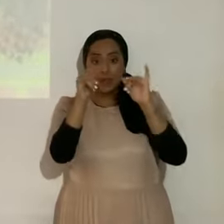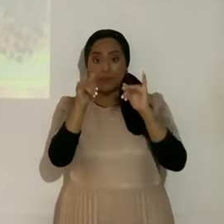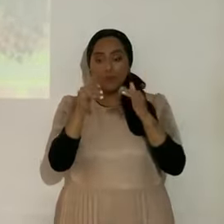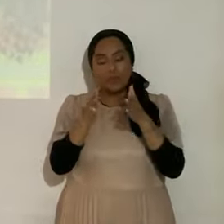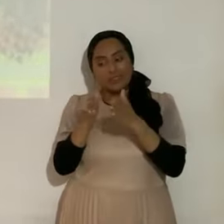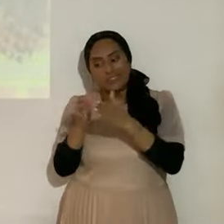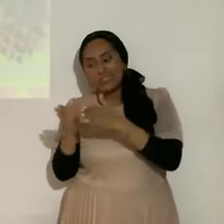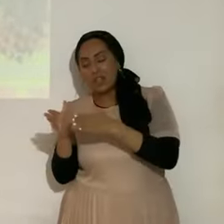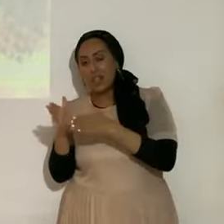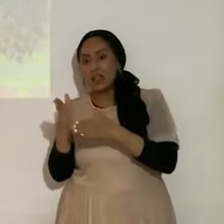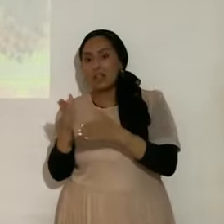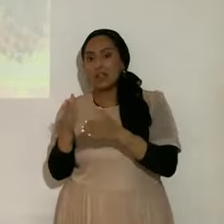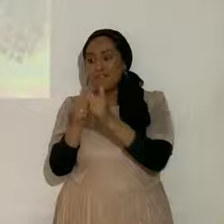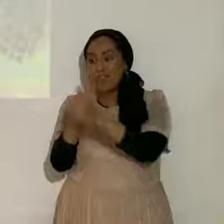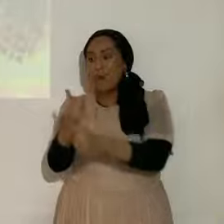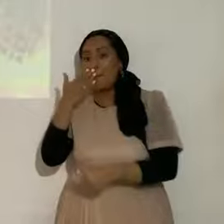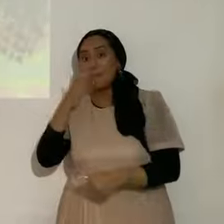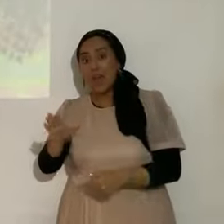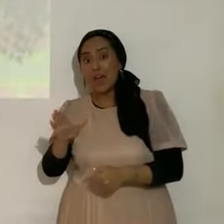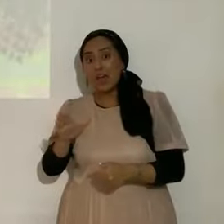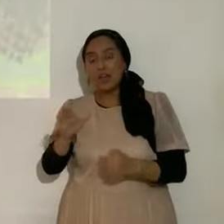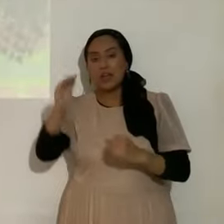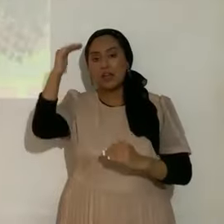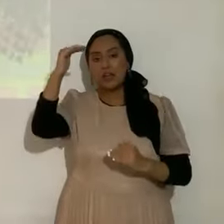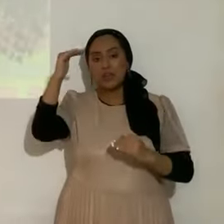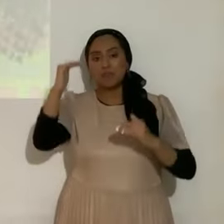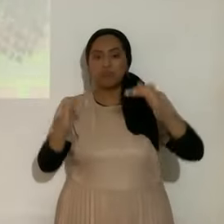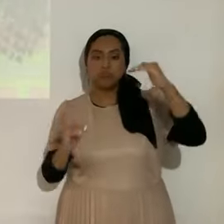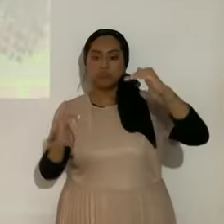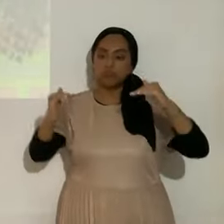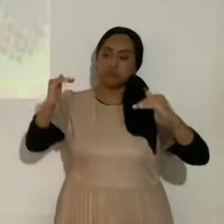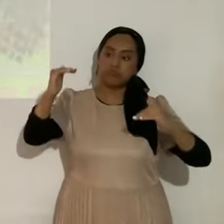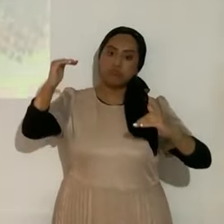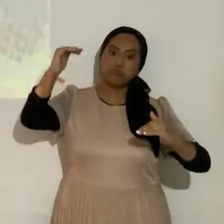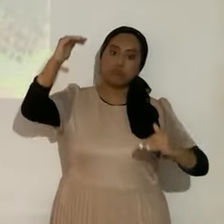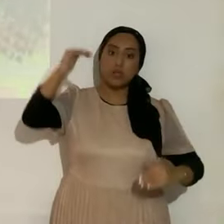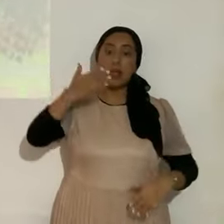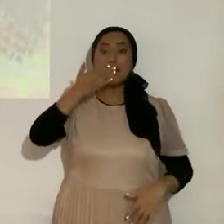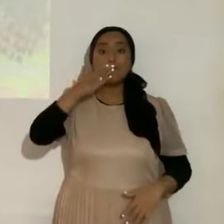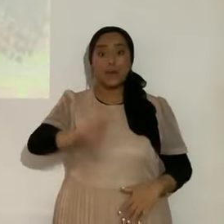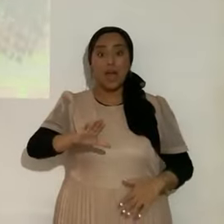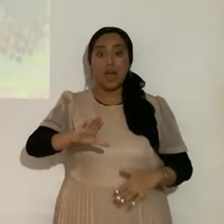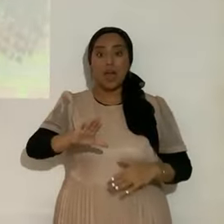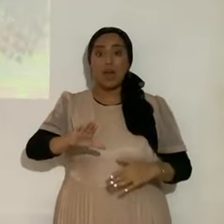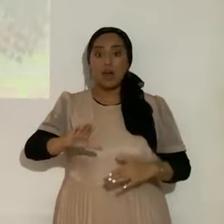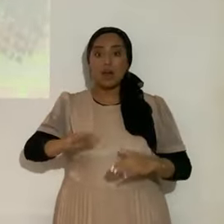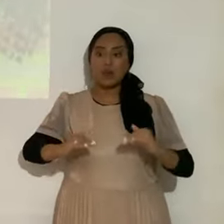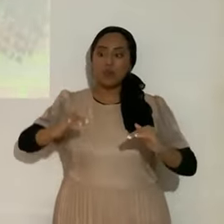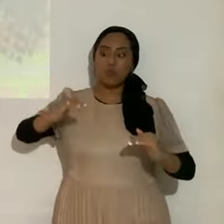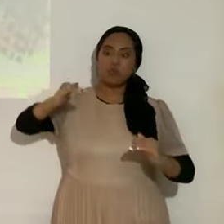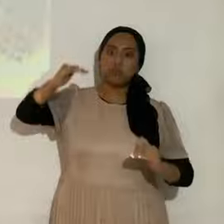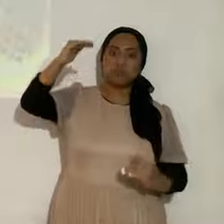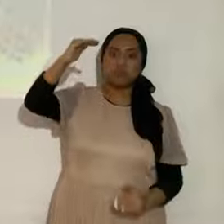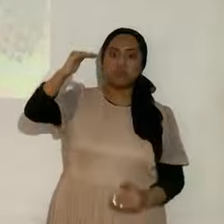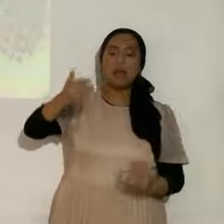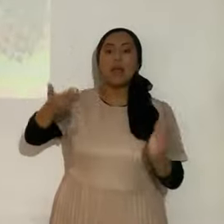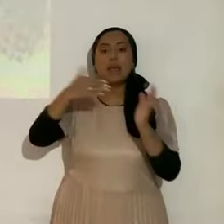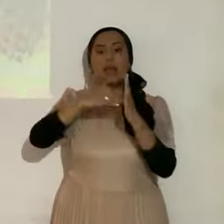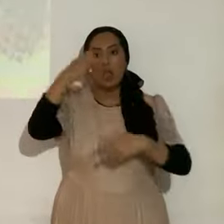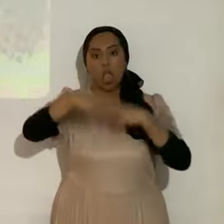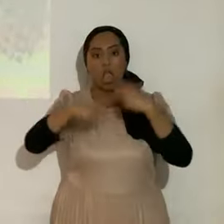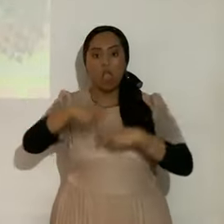al Yeser Hará, al hacer el mal, seguirás atrayendo esas luchas a tu vida. Y muchas luchas pueden volver, como el robo,